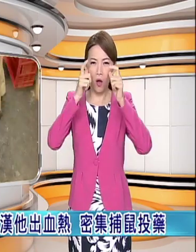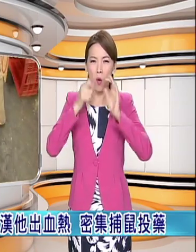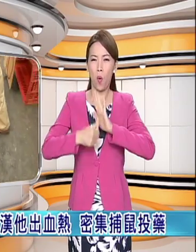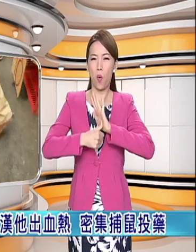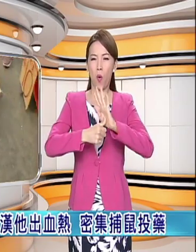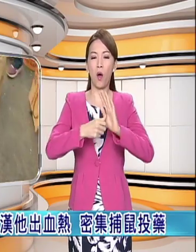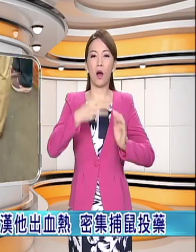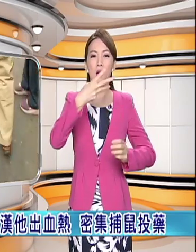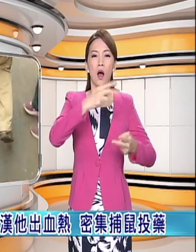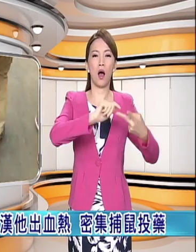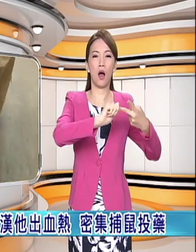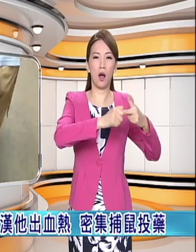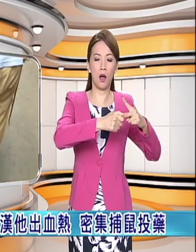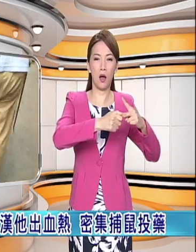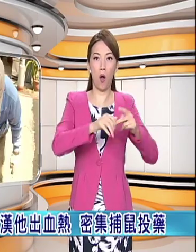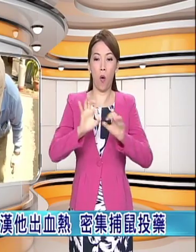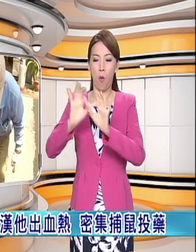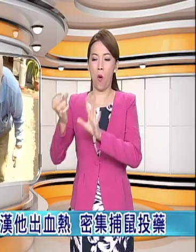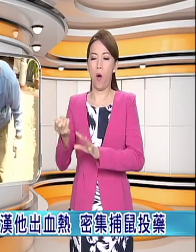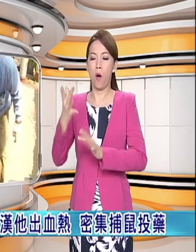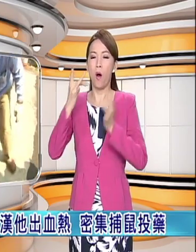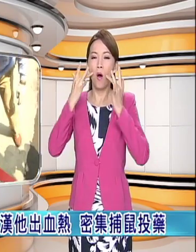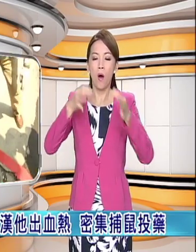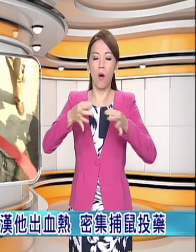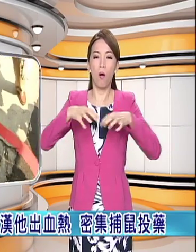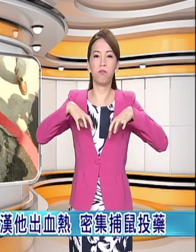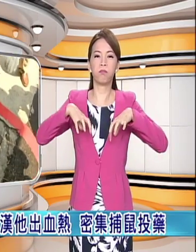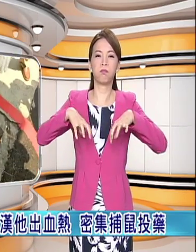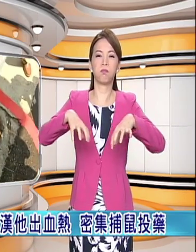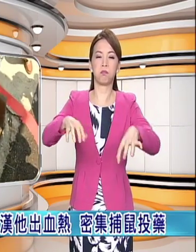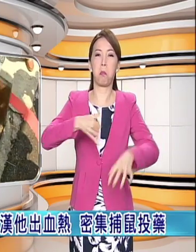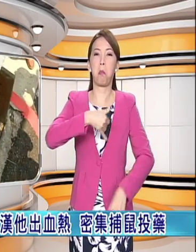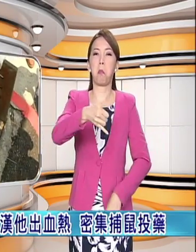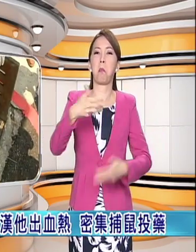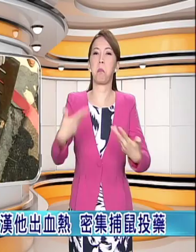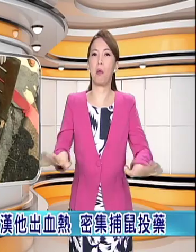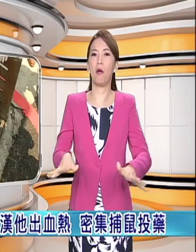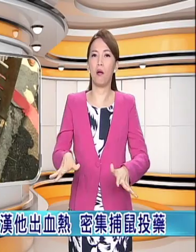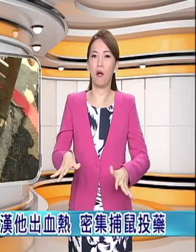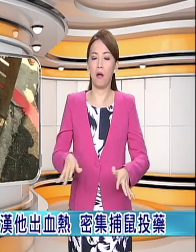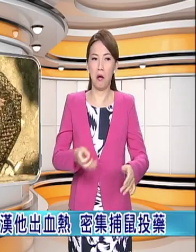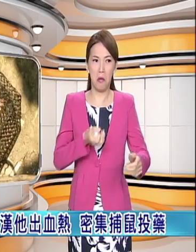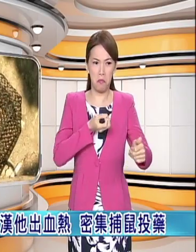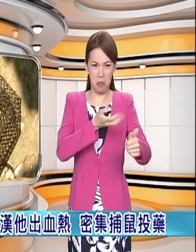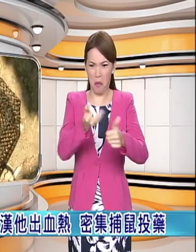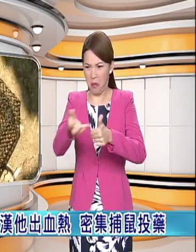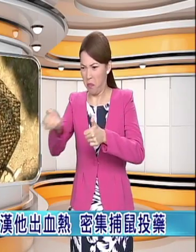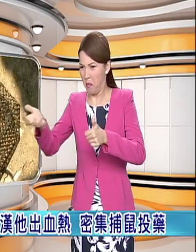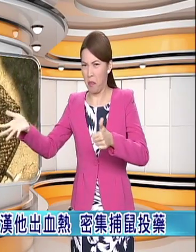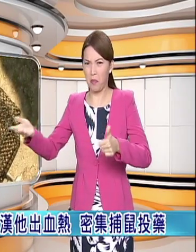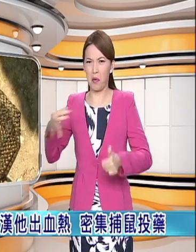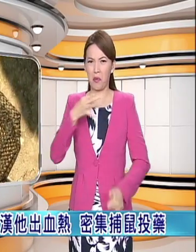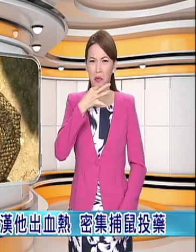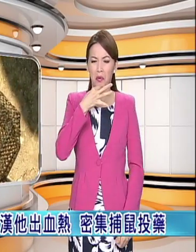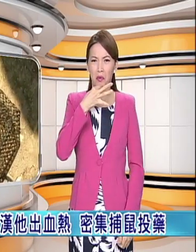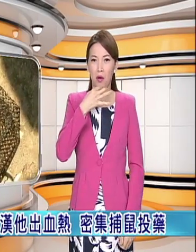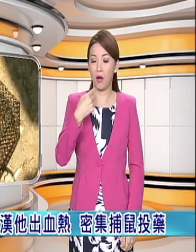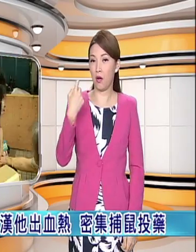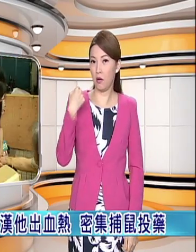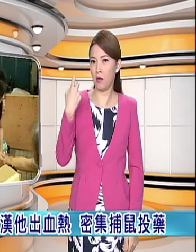高雄知名的三和光华市场有地缘的关系。为了要防堵群聚感